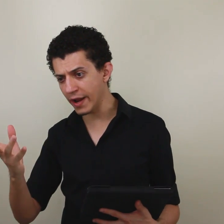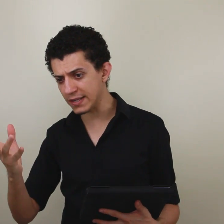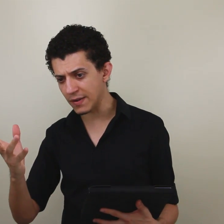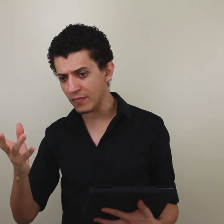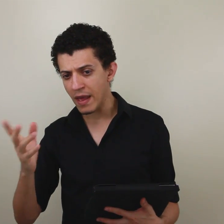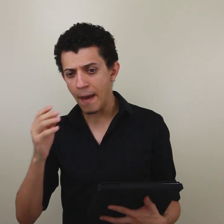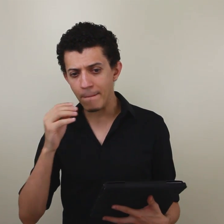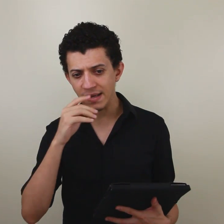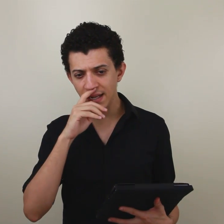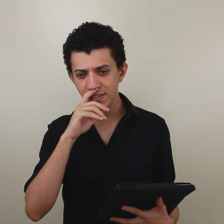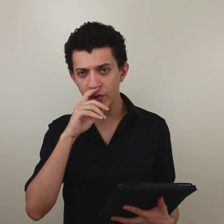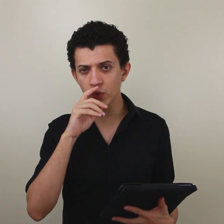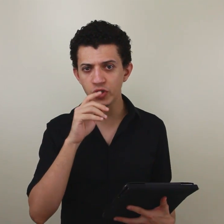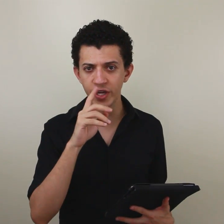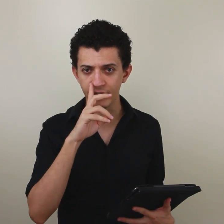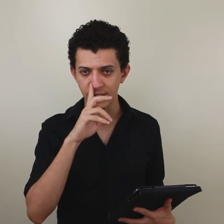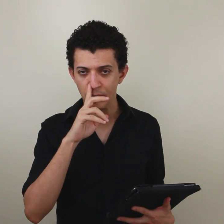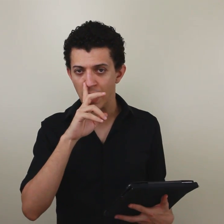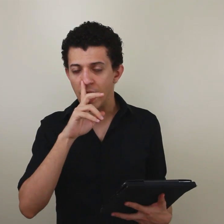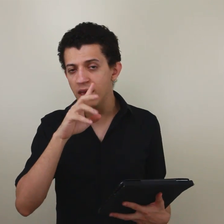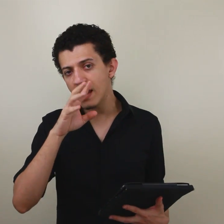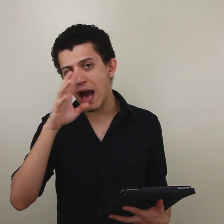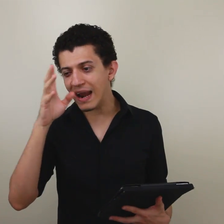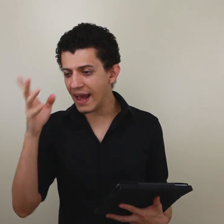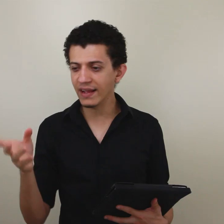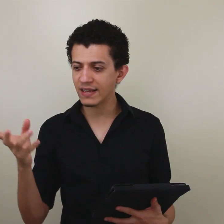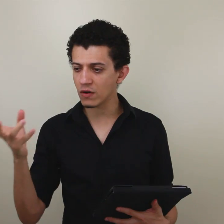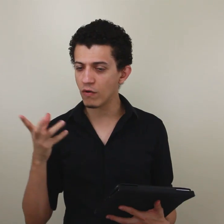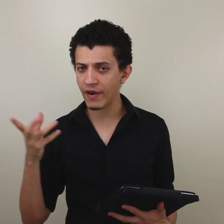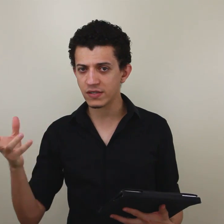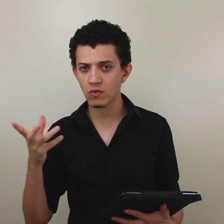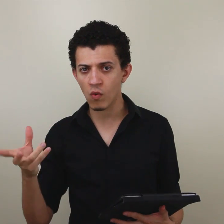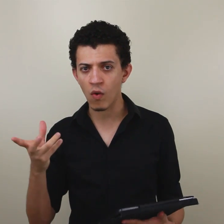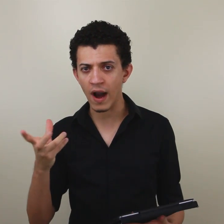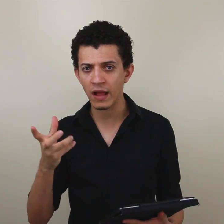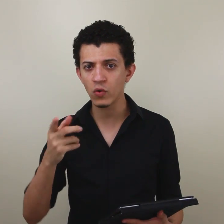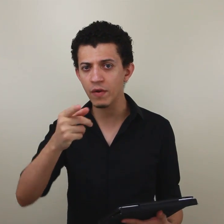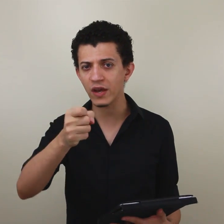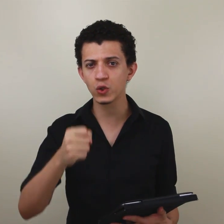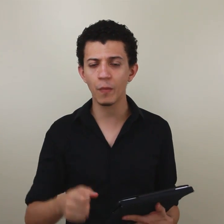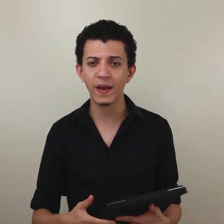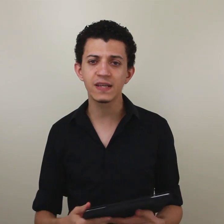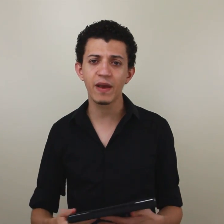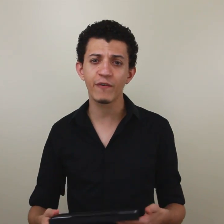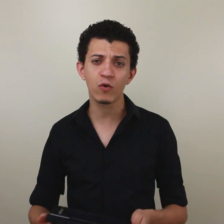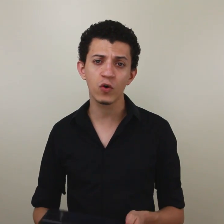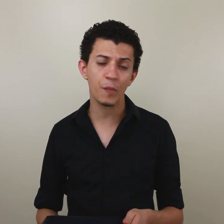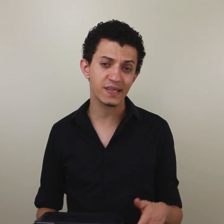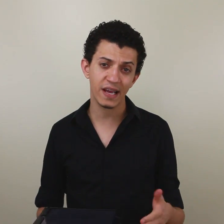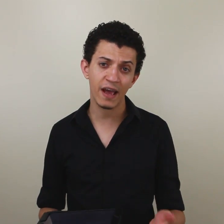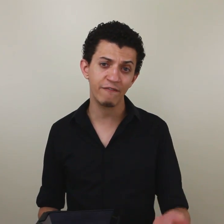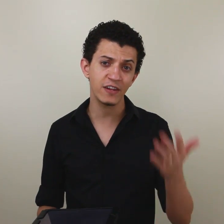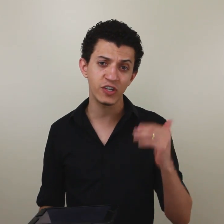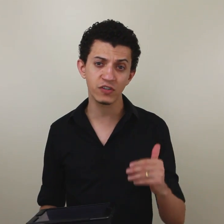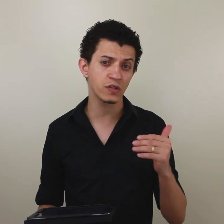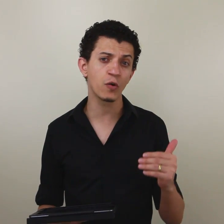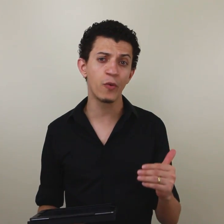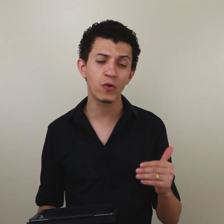contraditórias, mas elas são intuitivas. E além dessa conversa com o Conrado, o que me ajudou a perceber foi quando eu comecei a refletir e estudar um pouco